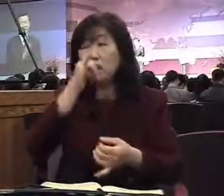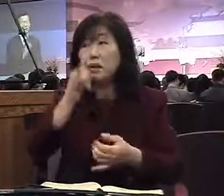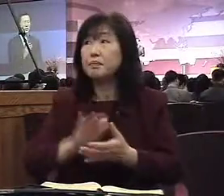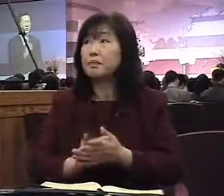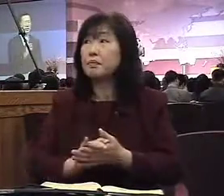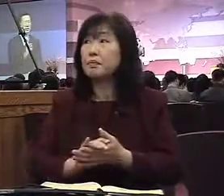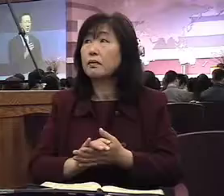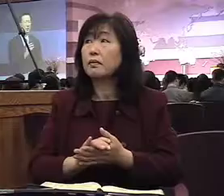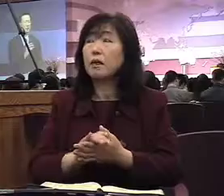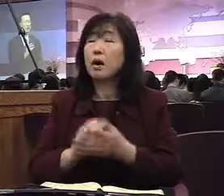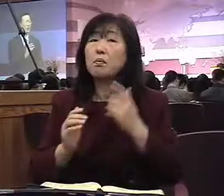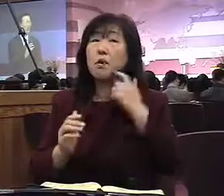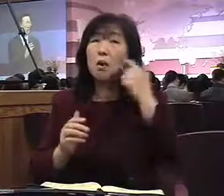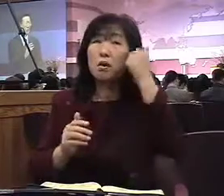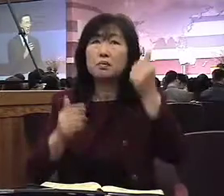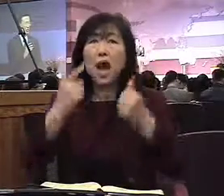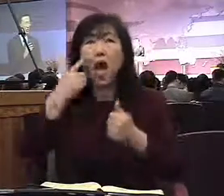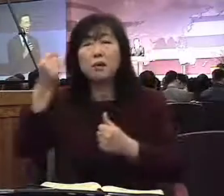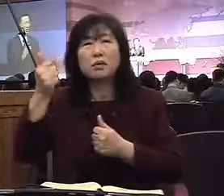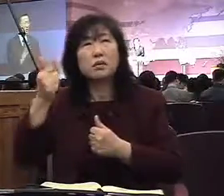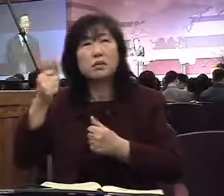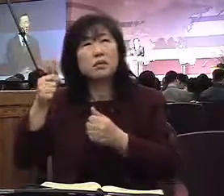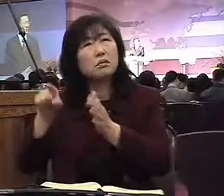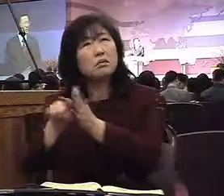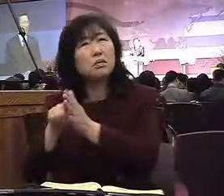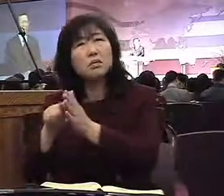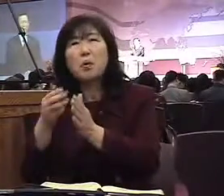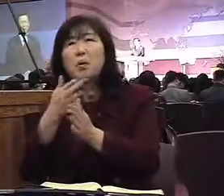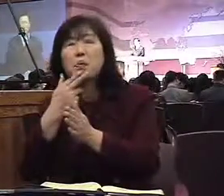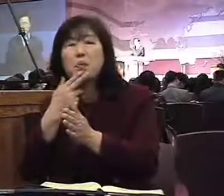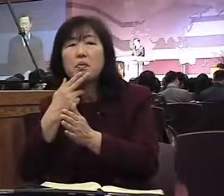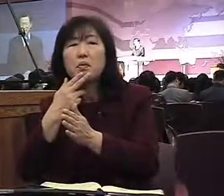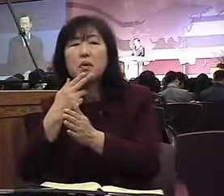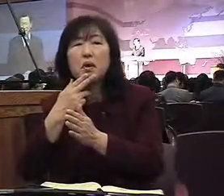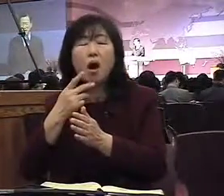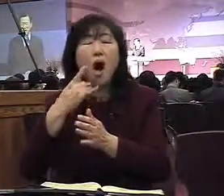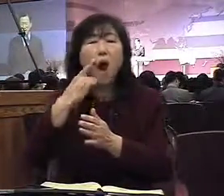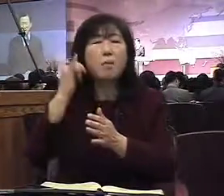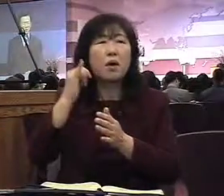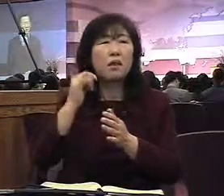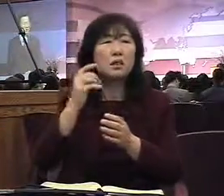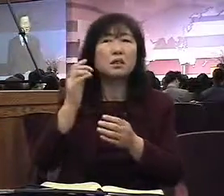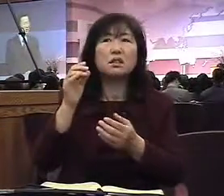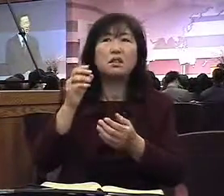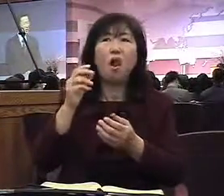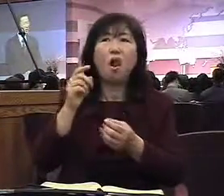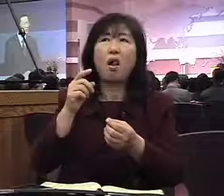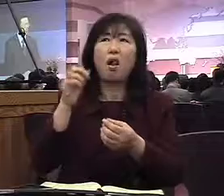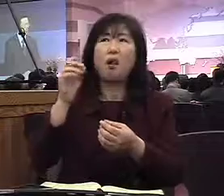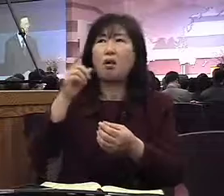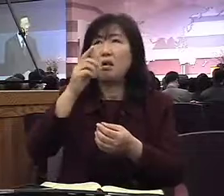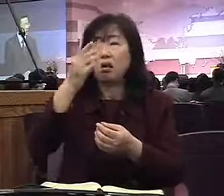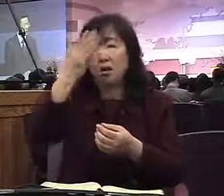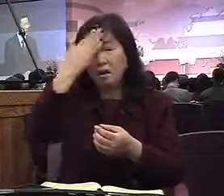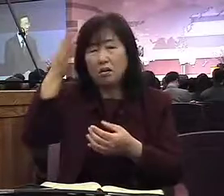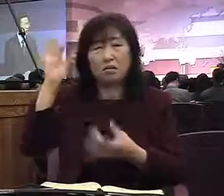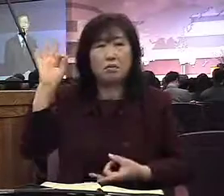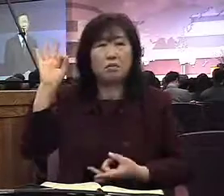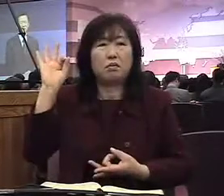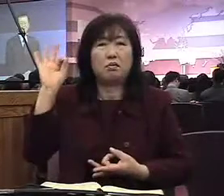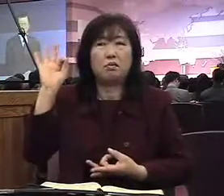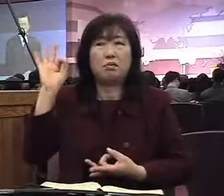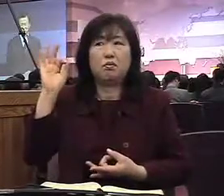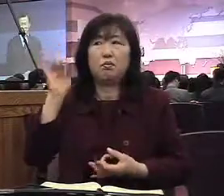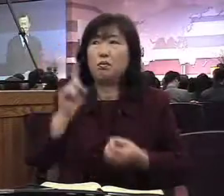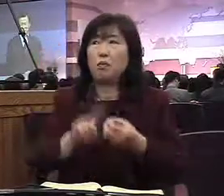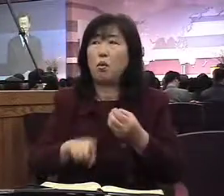저희 아버님은 무신론자였고 저희 어머님은 절의 보살이셨습니다. 저는 주님을 믿고